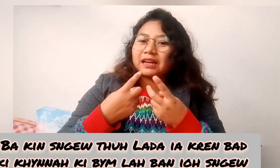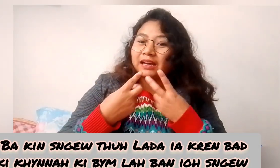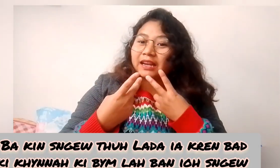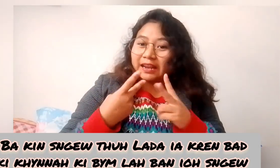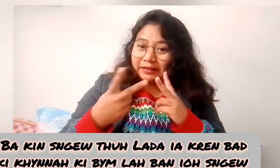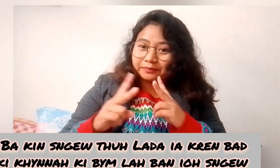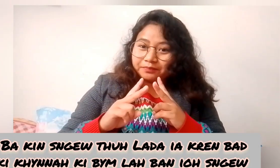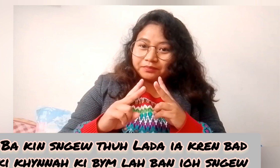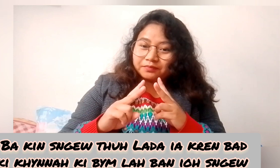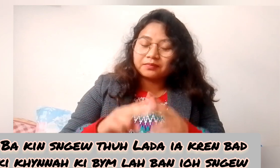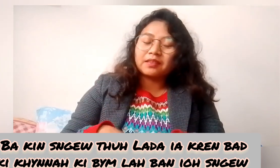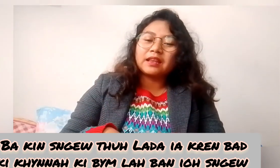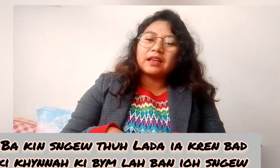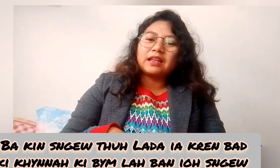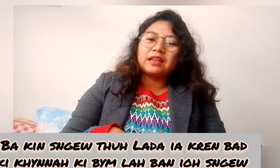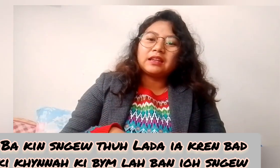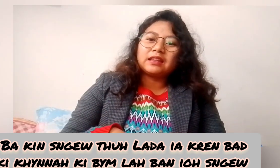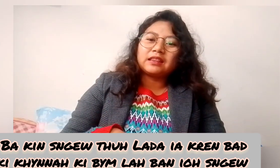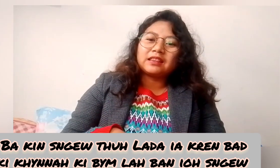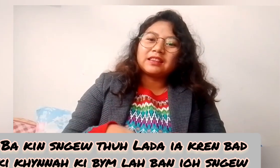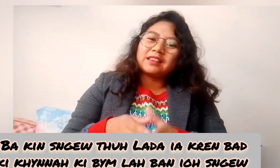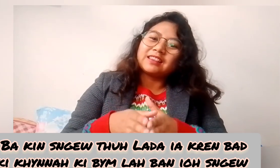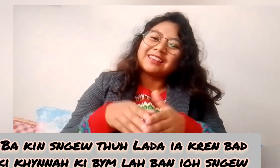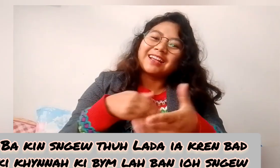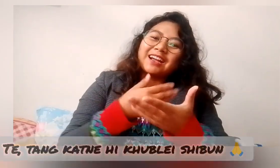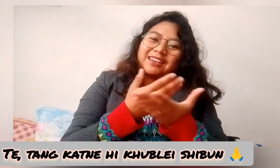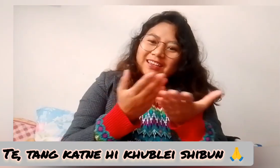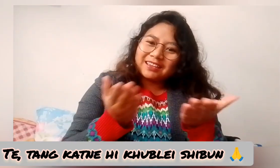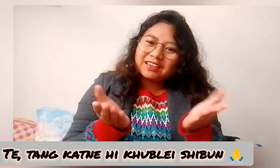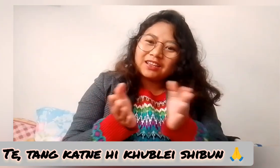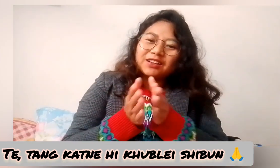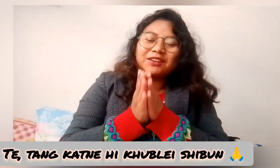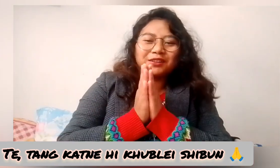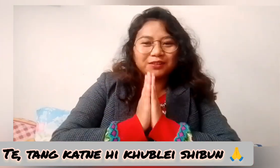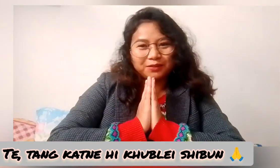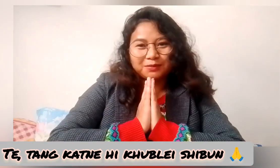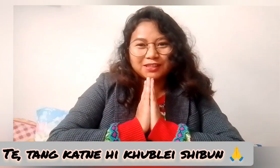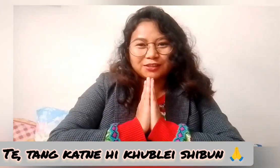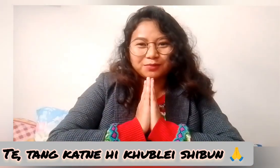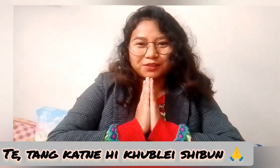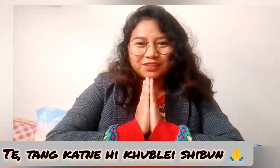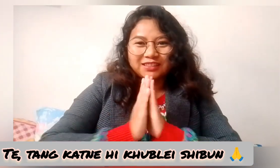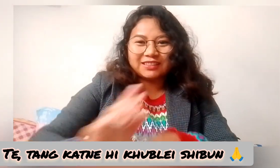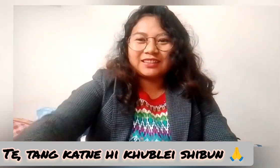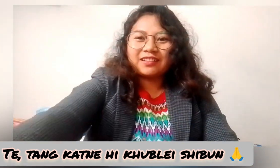andaya kren bat ki khana ki bom Sngew tangne kulai shibun.